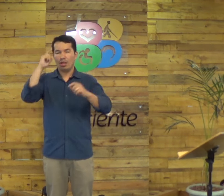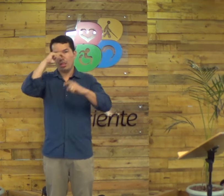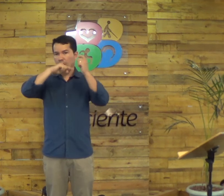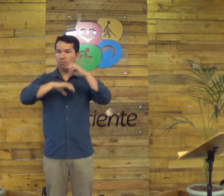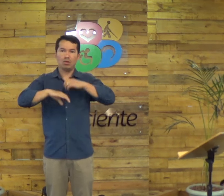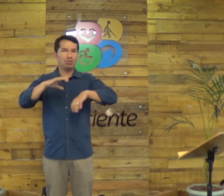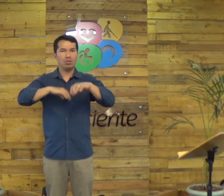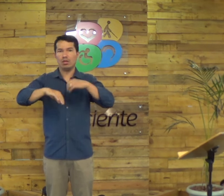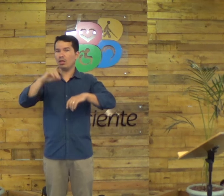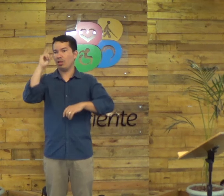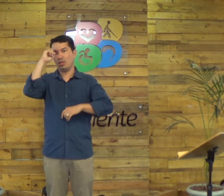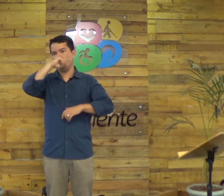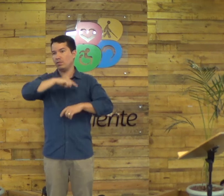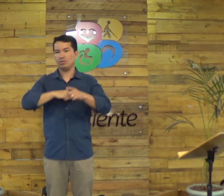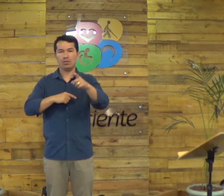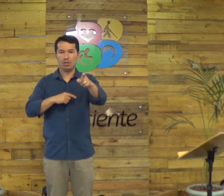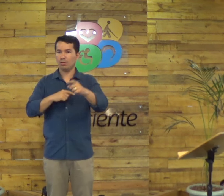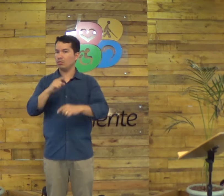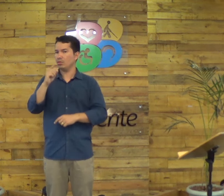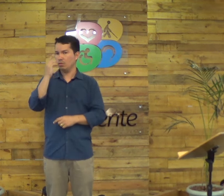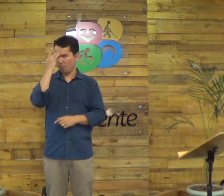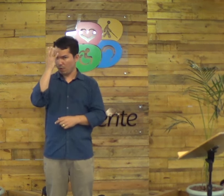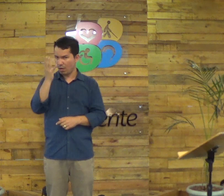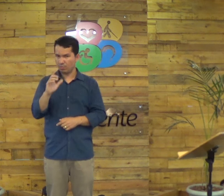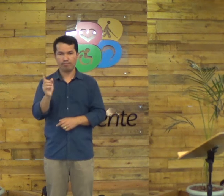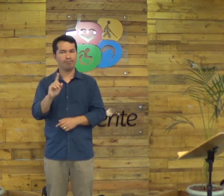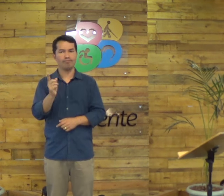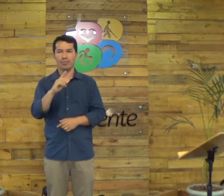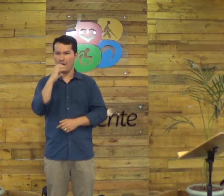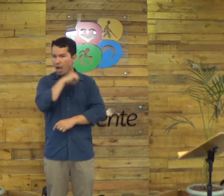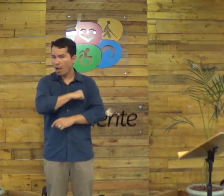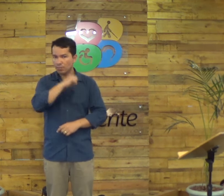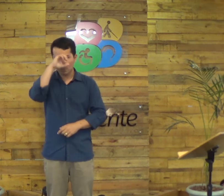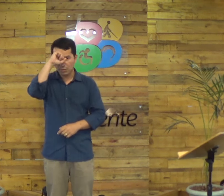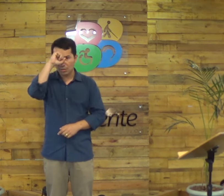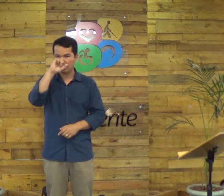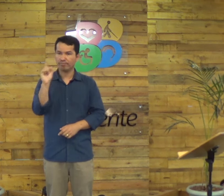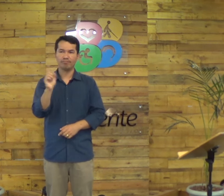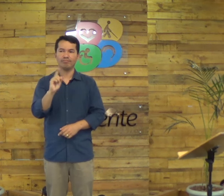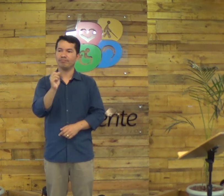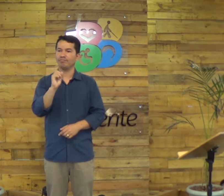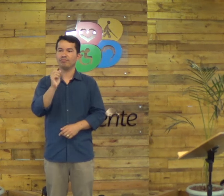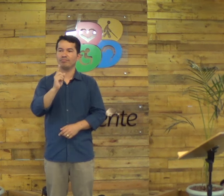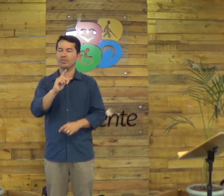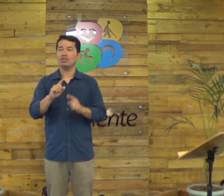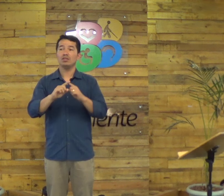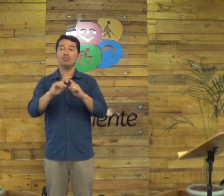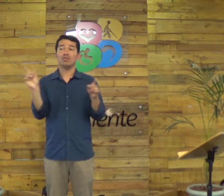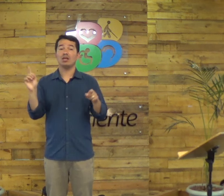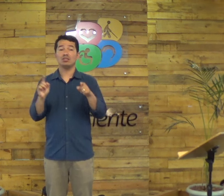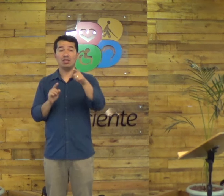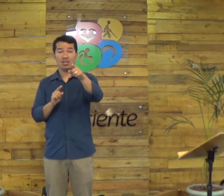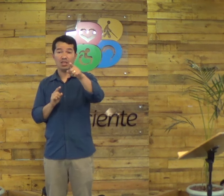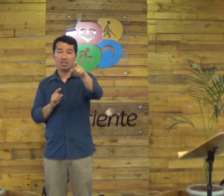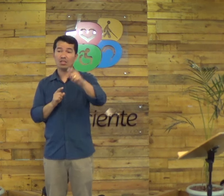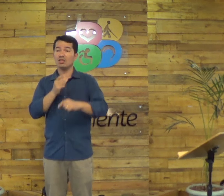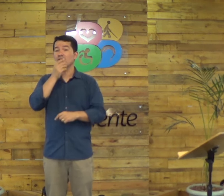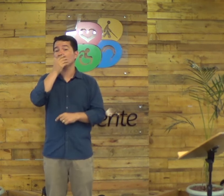difíceis, ele tem, ele estuda, né, você acha que é fácil? Não é, não é, são coisas que se desaprendem facilmente,